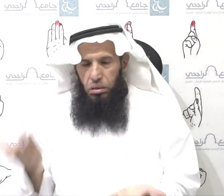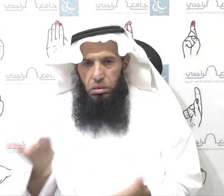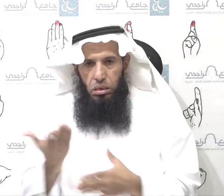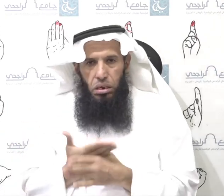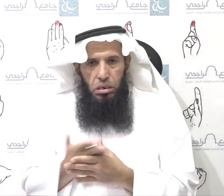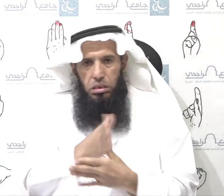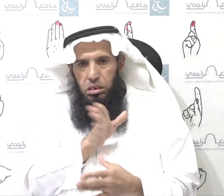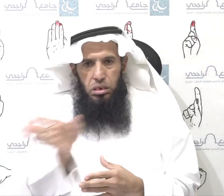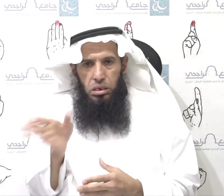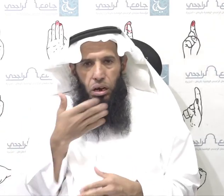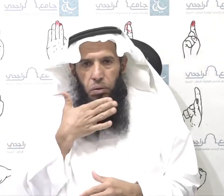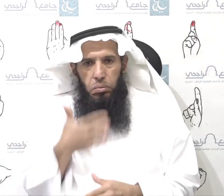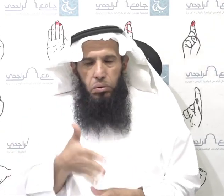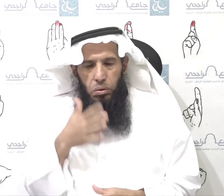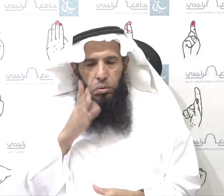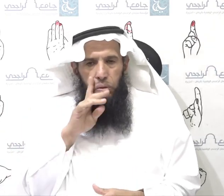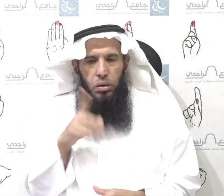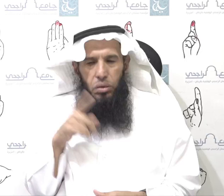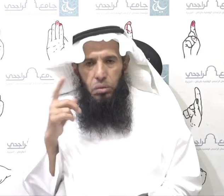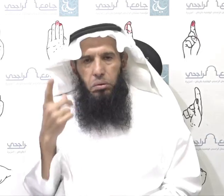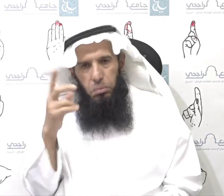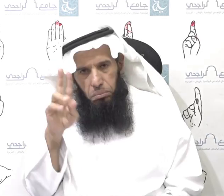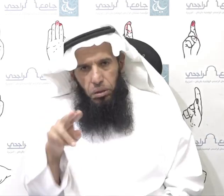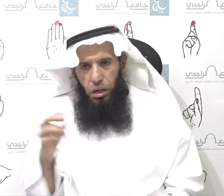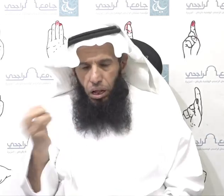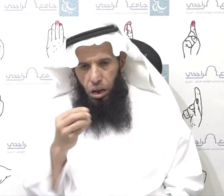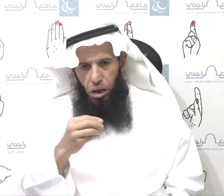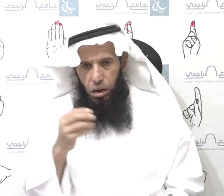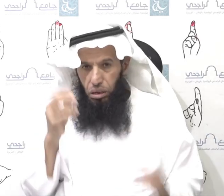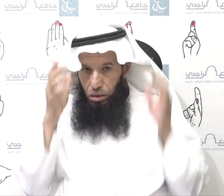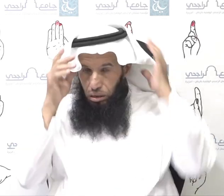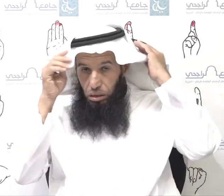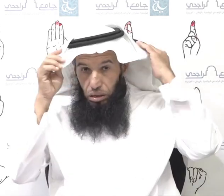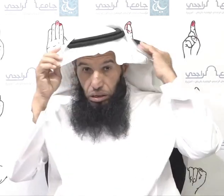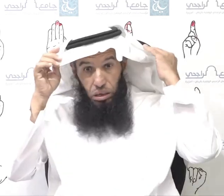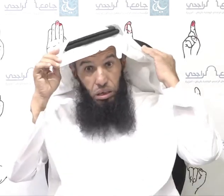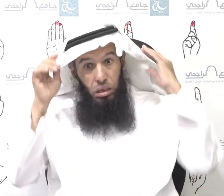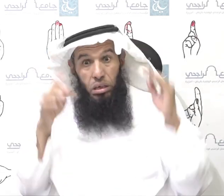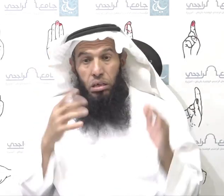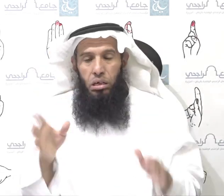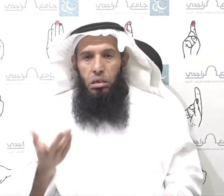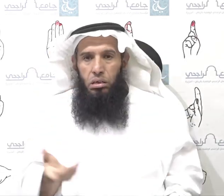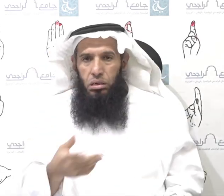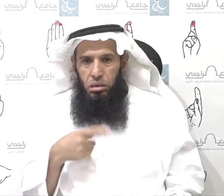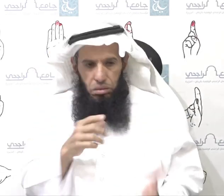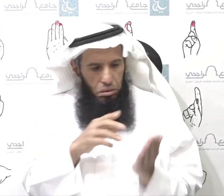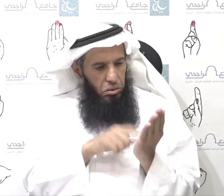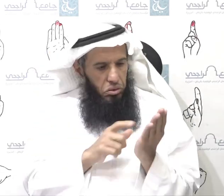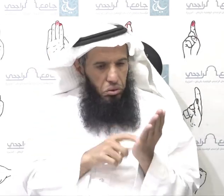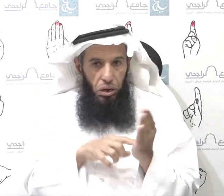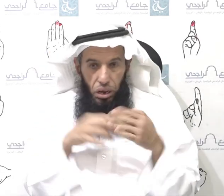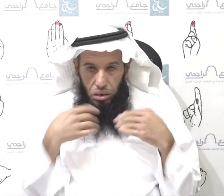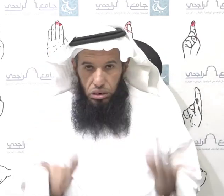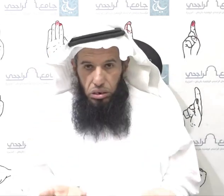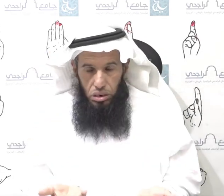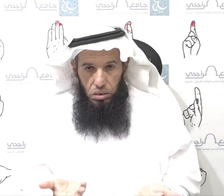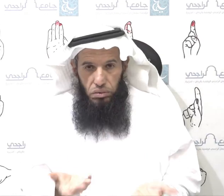ينهونهم مرة ومرتين، ثم ييأسون منهم ويتركونهم على فالهم. وكأني